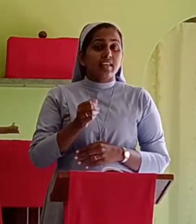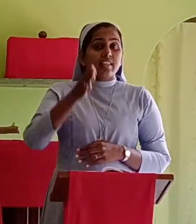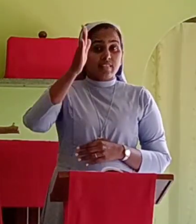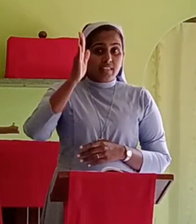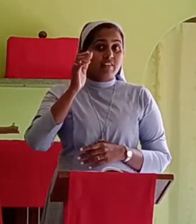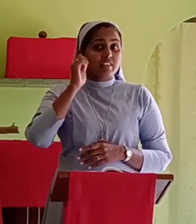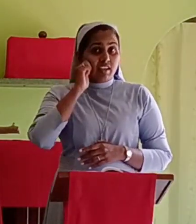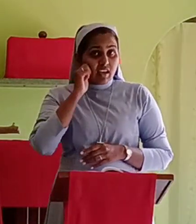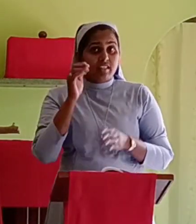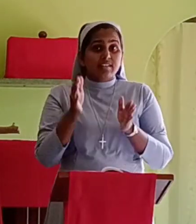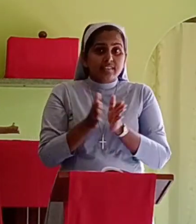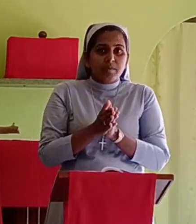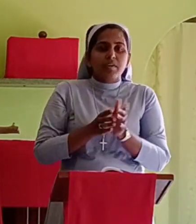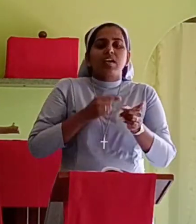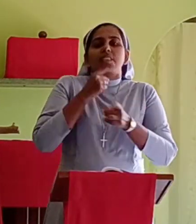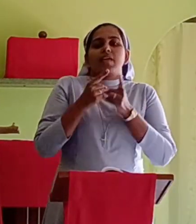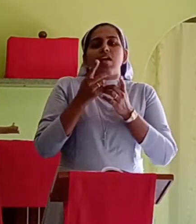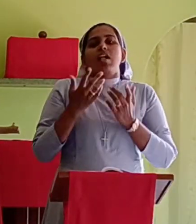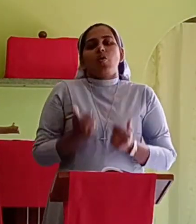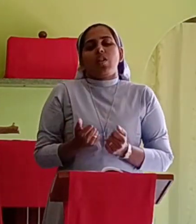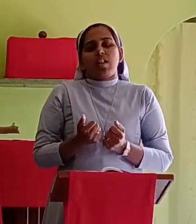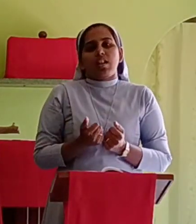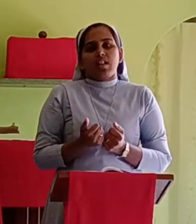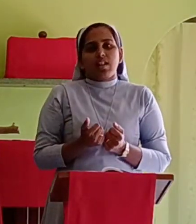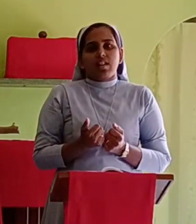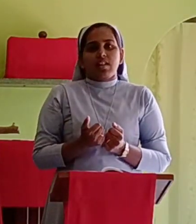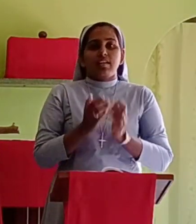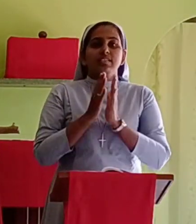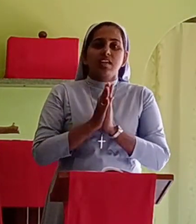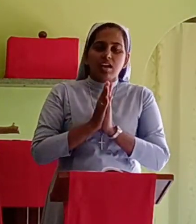දුක් ප්‍රාප්තිය බෙදා ගැනීම සම්බන්ධවයි.